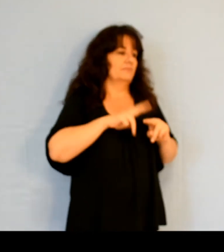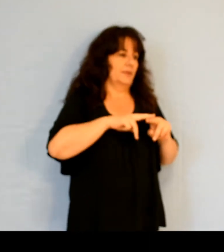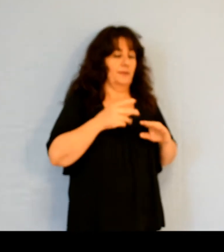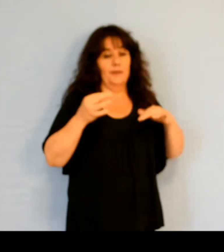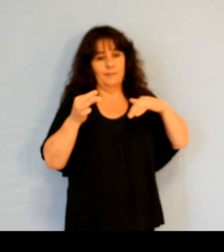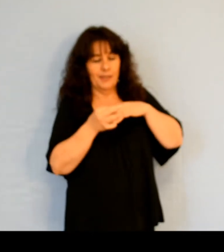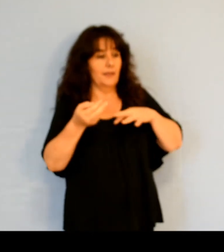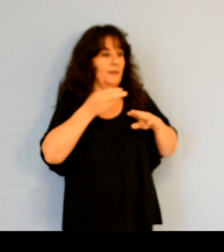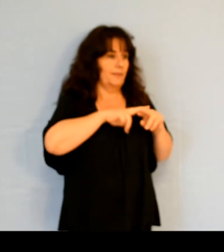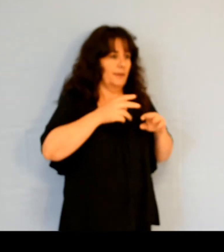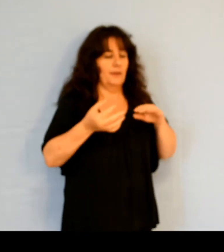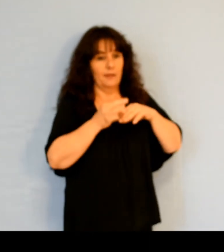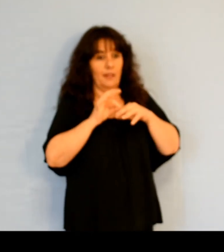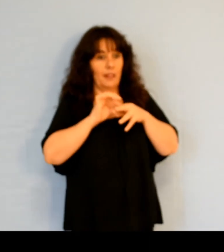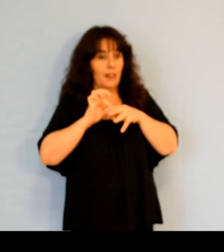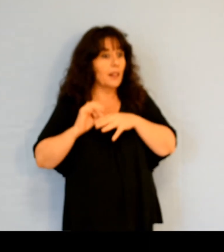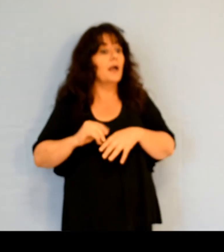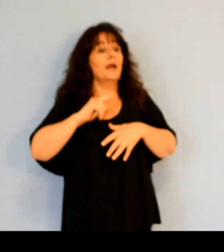Ils moururent sans laisser d'enfant.